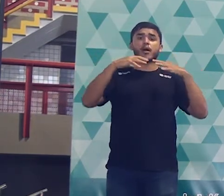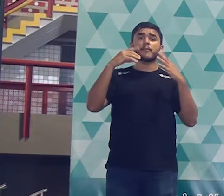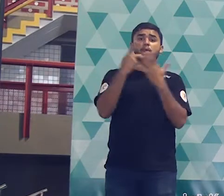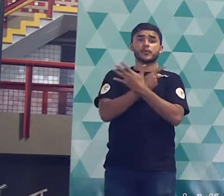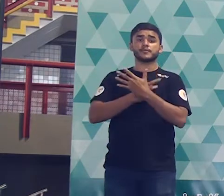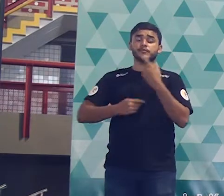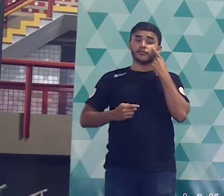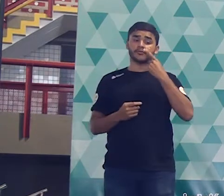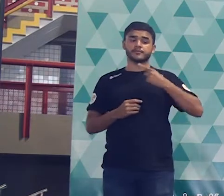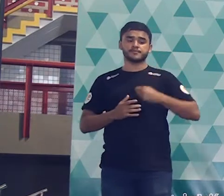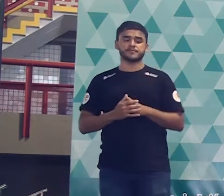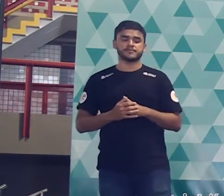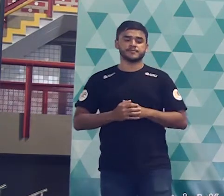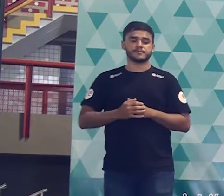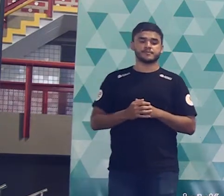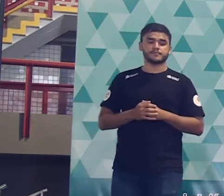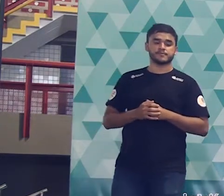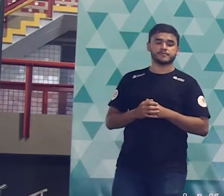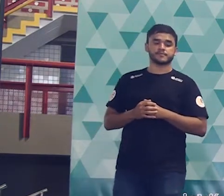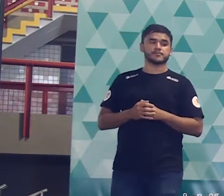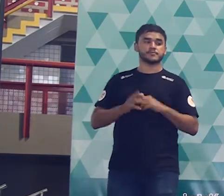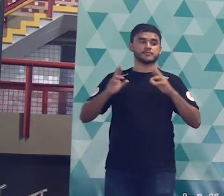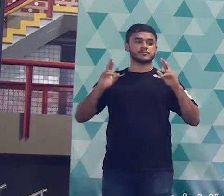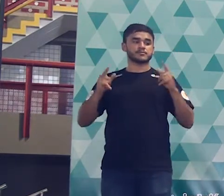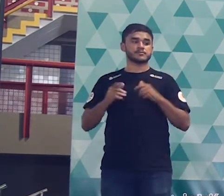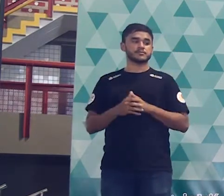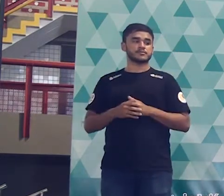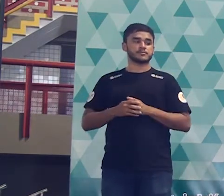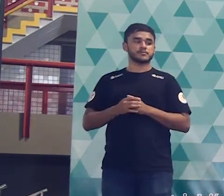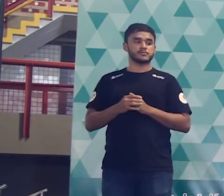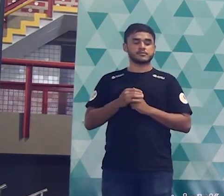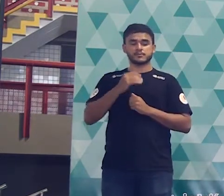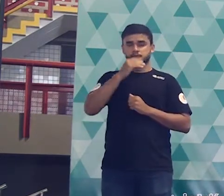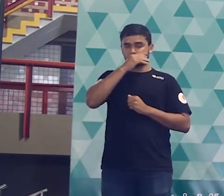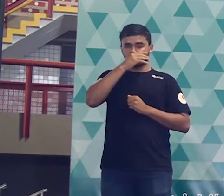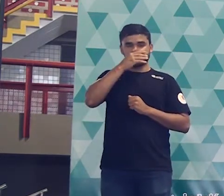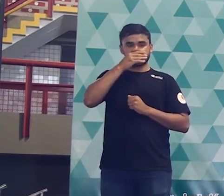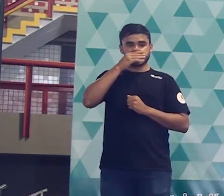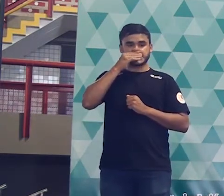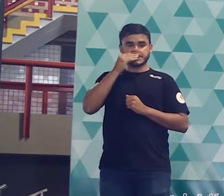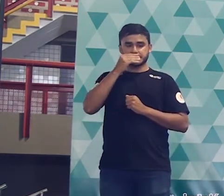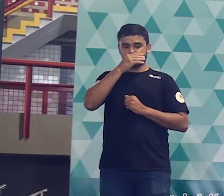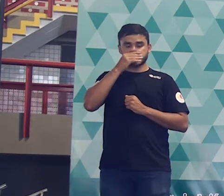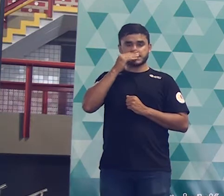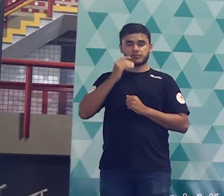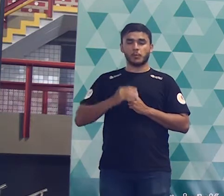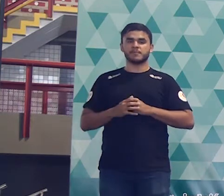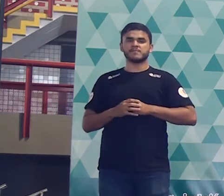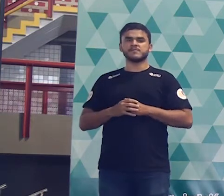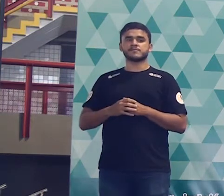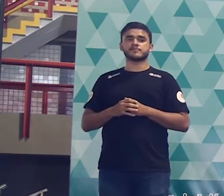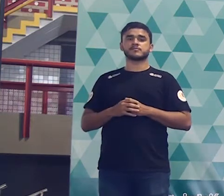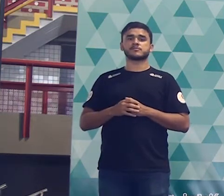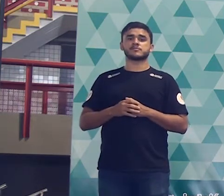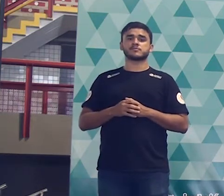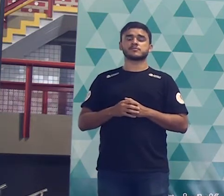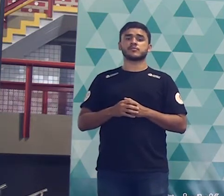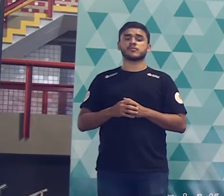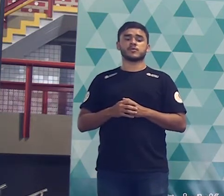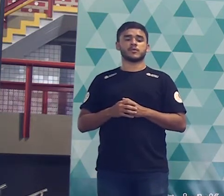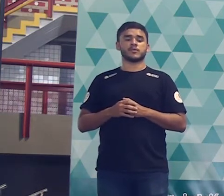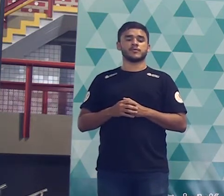novo assunto. Forças intermoleculares, que são basicamente quantas? 3. Quais são as 3 forças